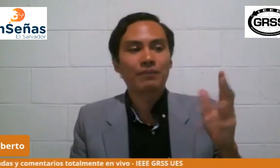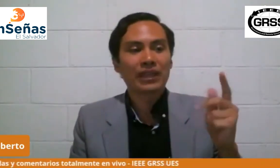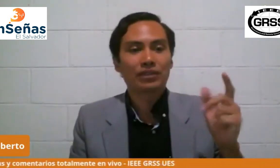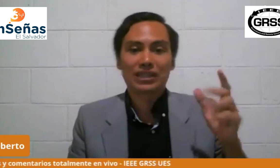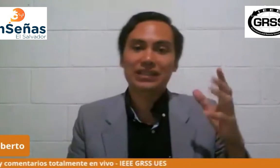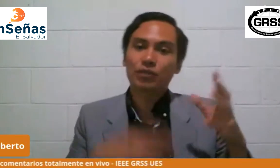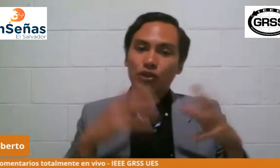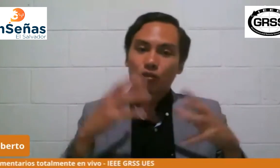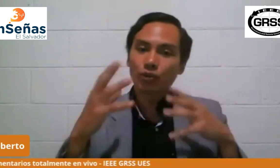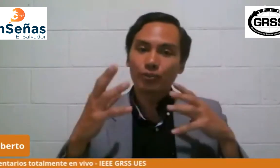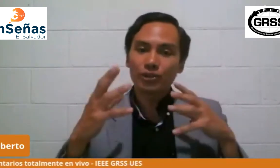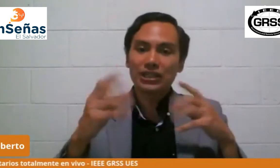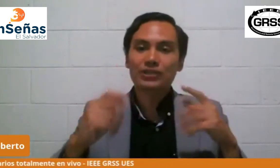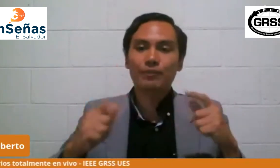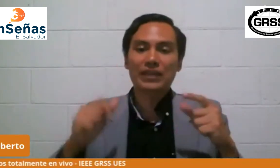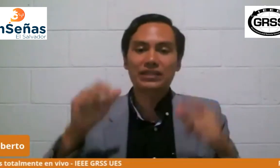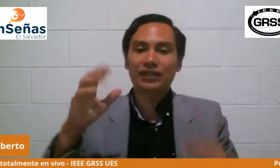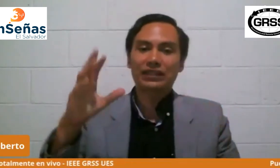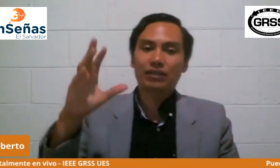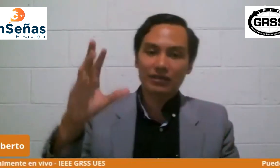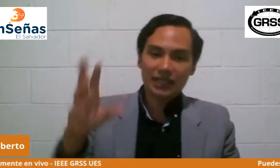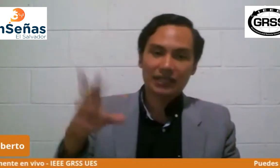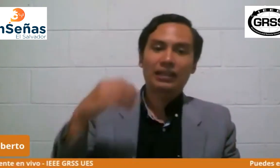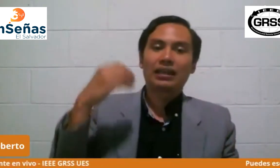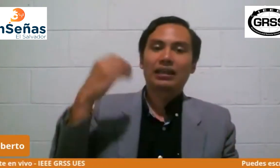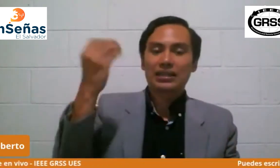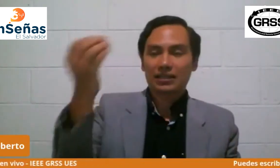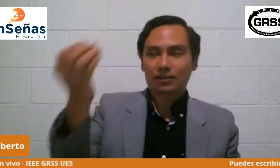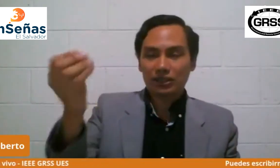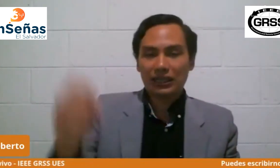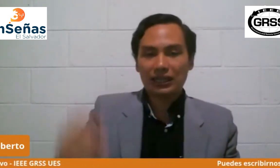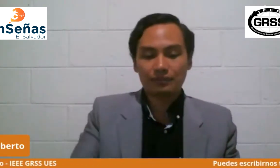salvadoreña. Entonces estamos como en un proceso, hace falta todavía que